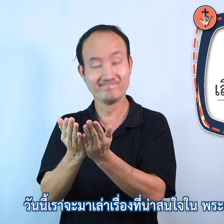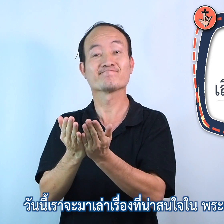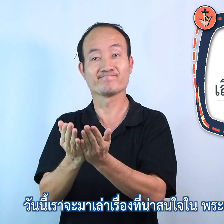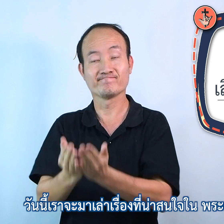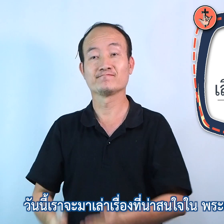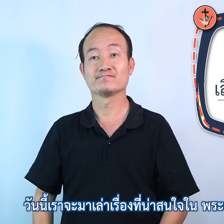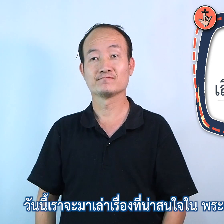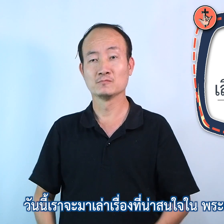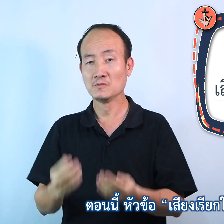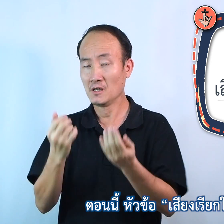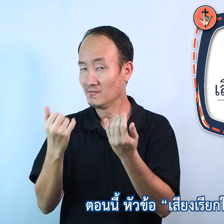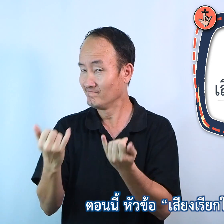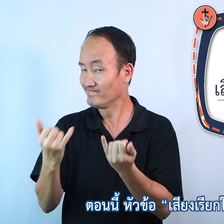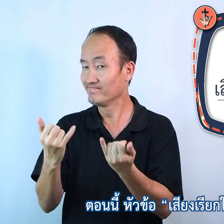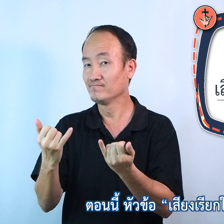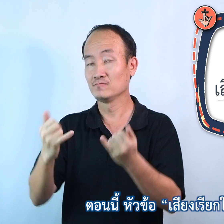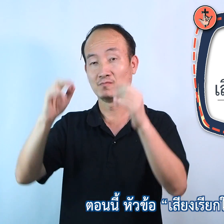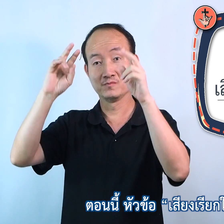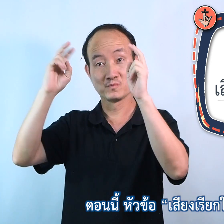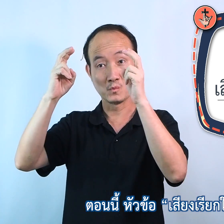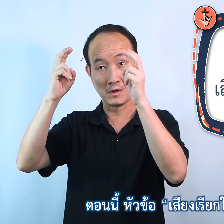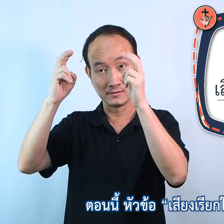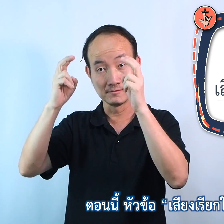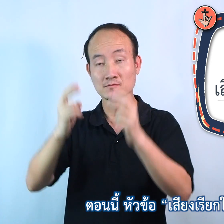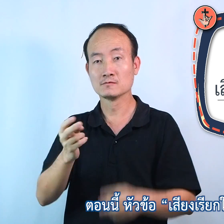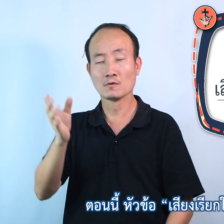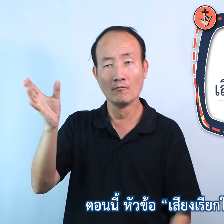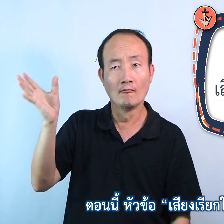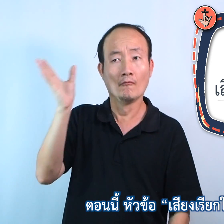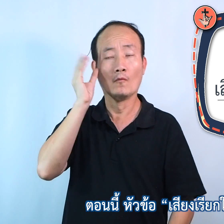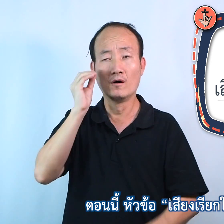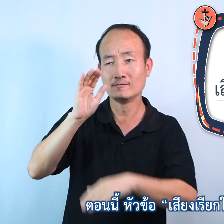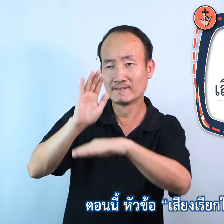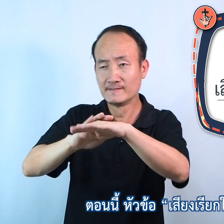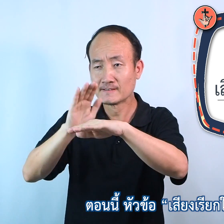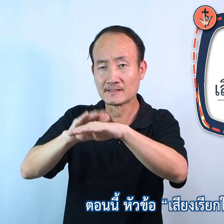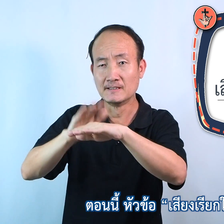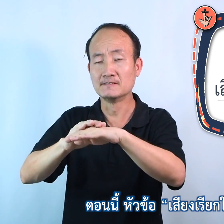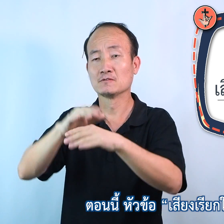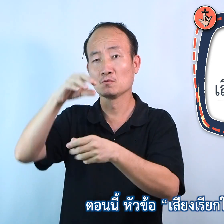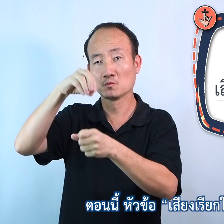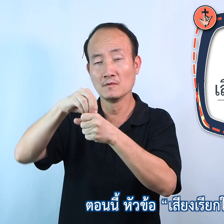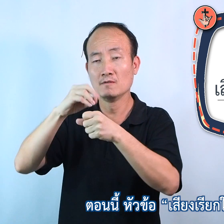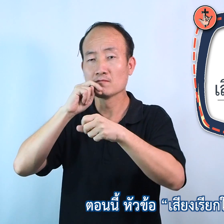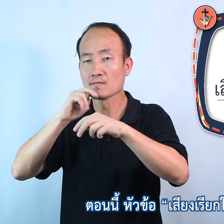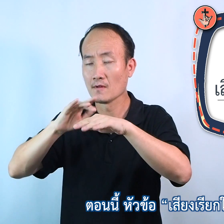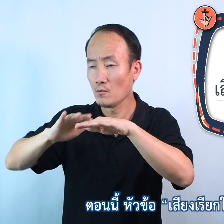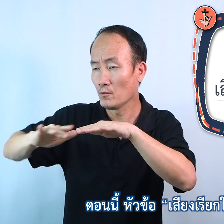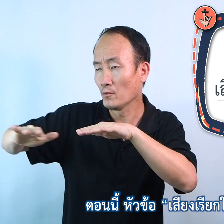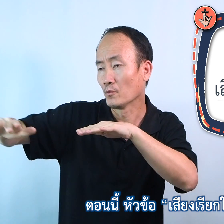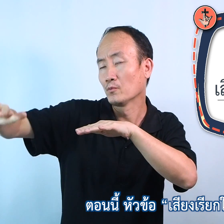ต์กันครับตอนนี้หัวข้อเสียงเรียกในทะเลทราย